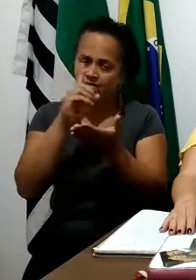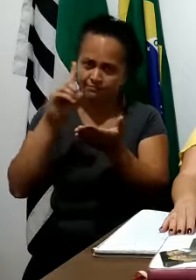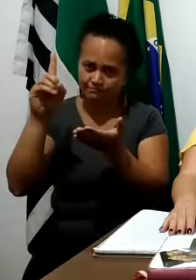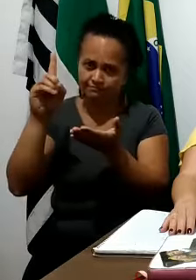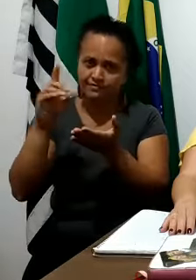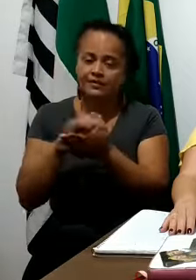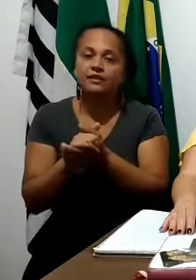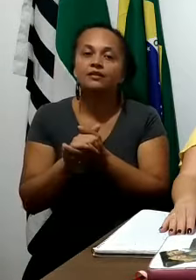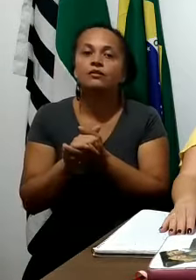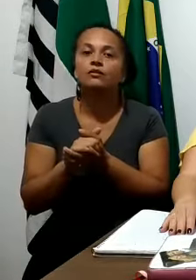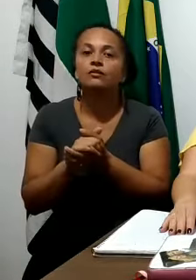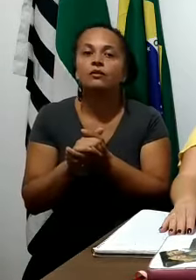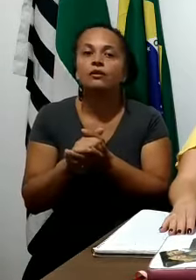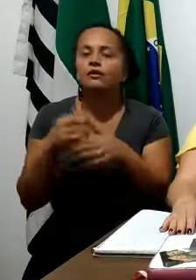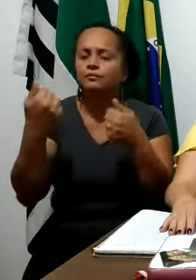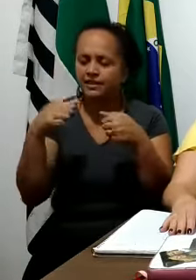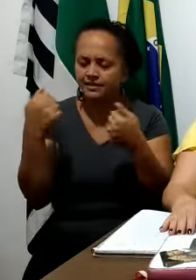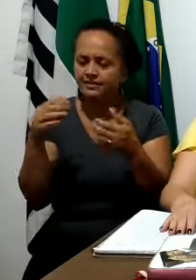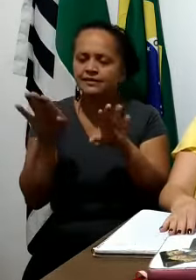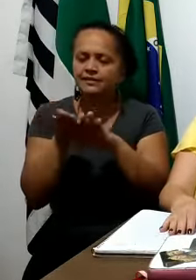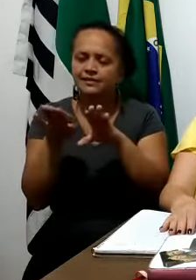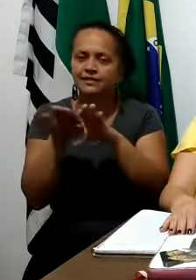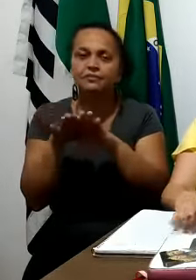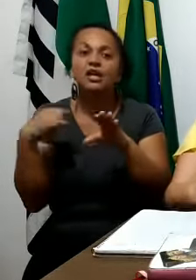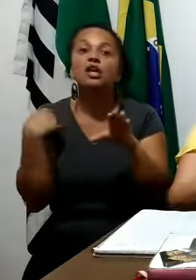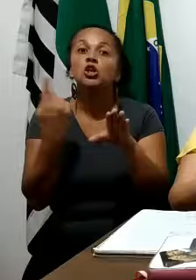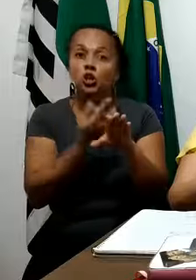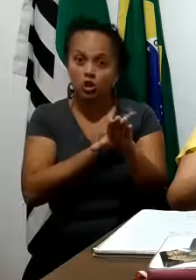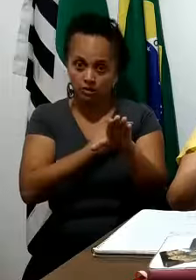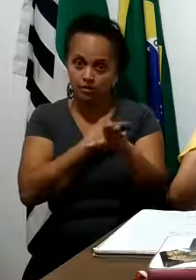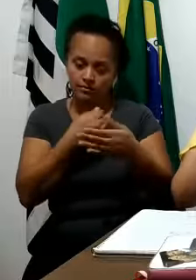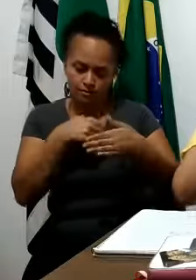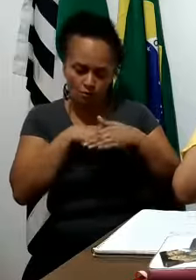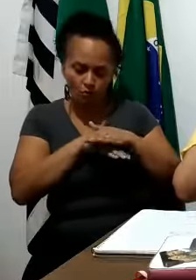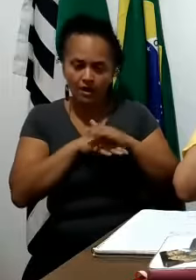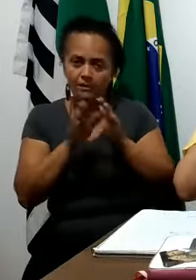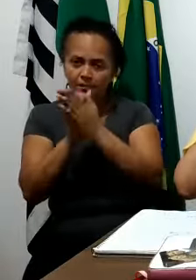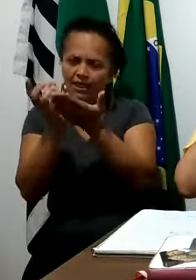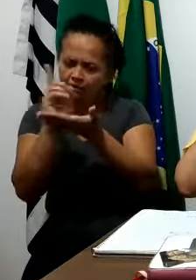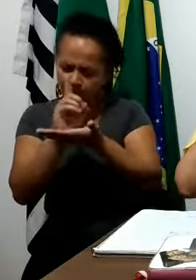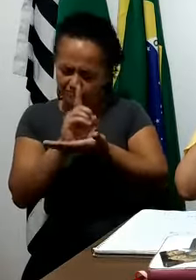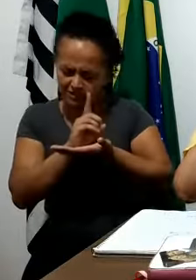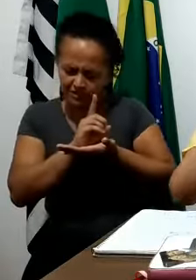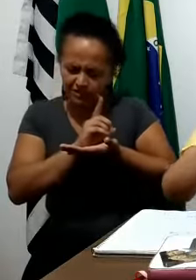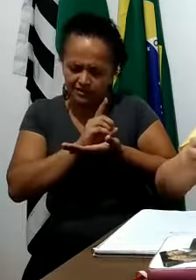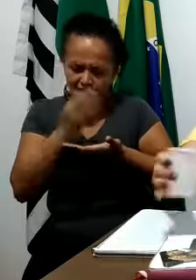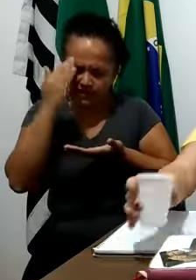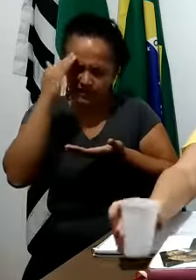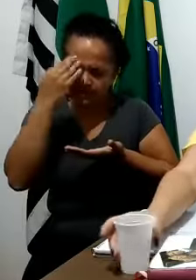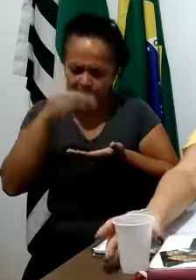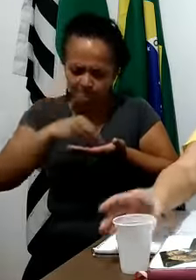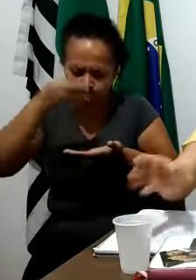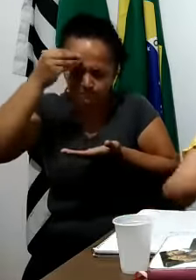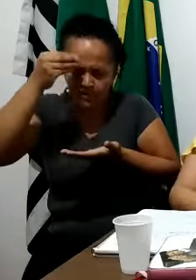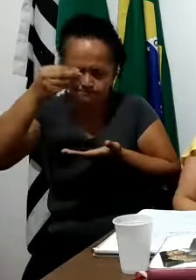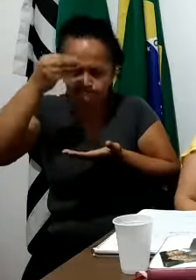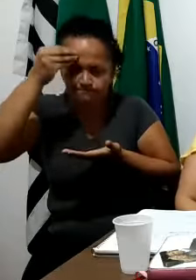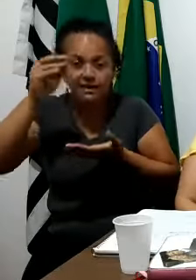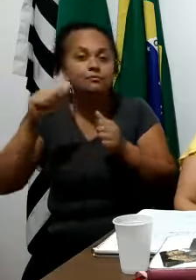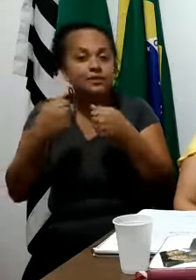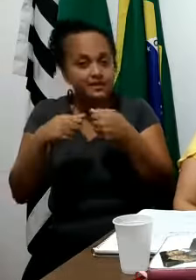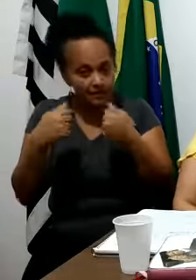guarde. Guarde a palavra. Então começa em nós. Começa em nós, né? Trabalhar do Senhor